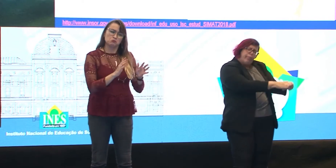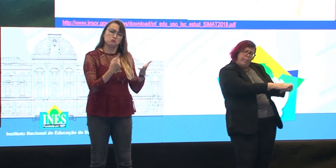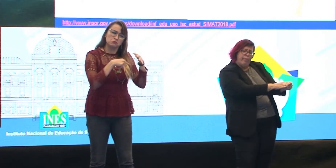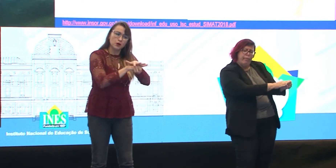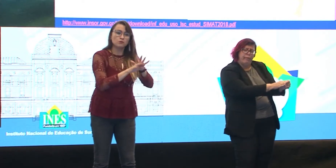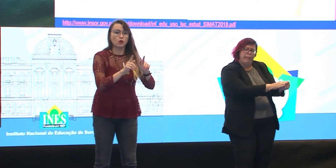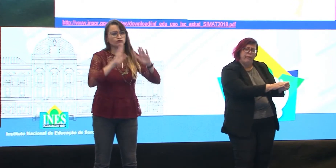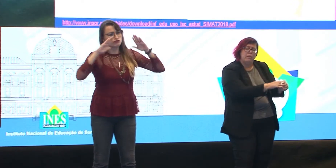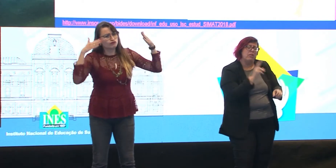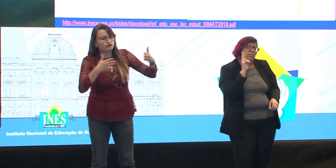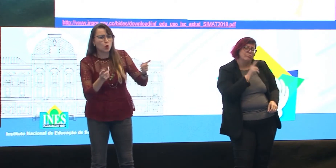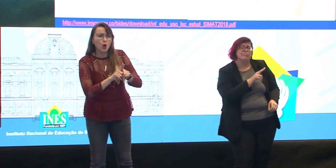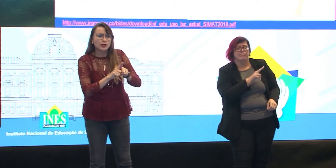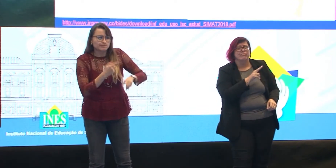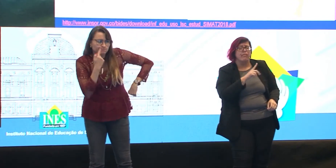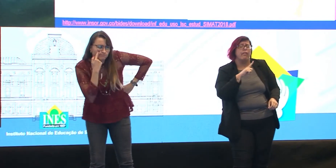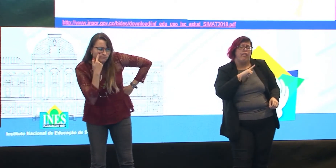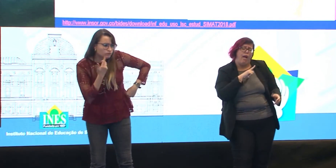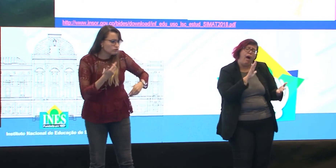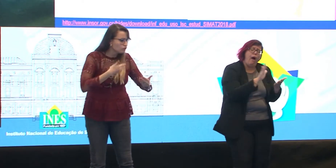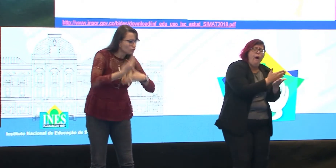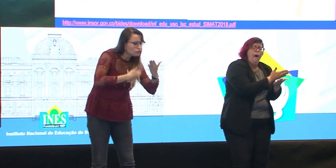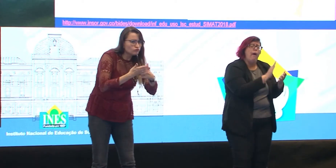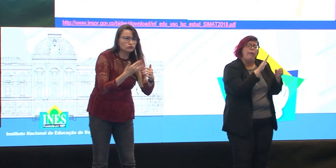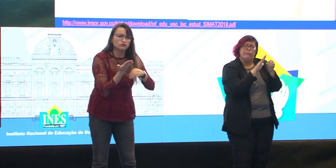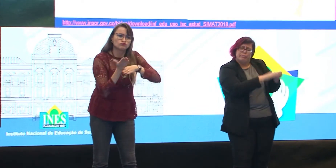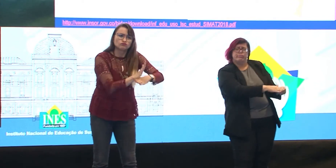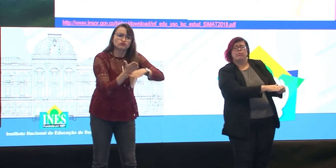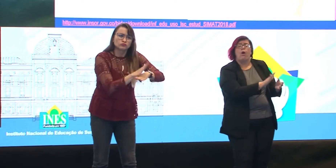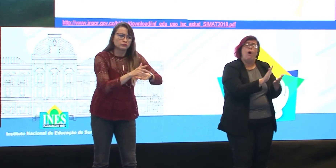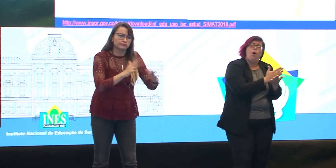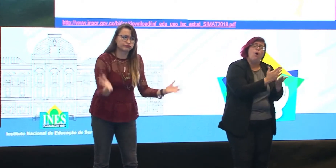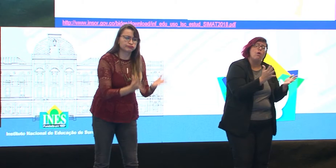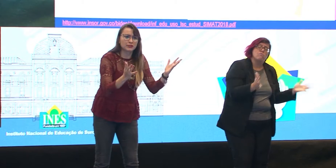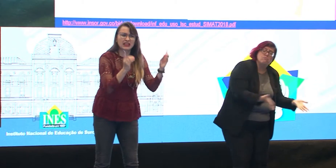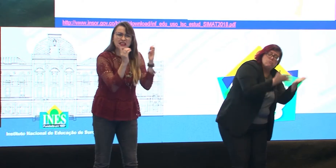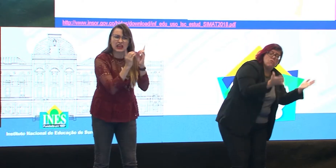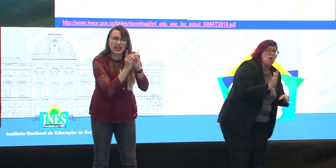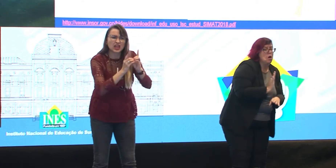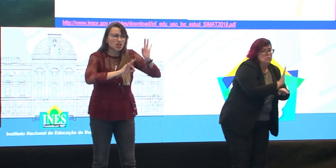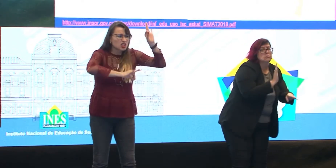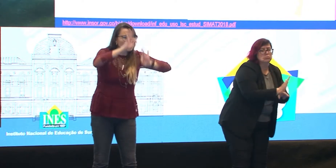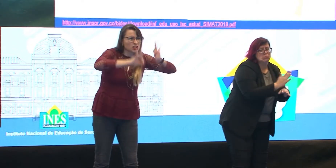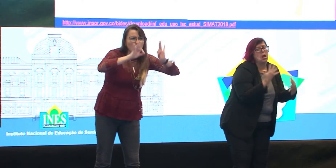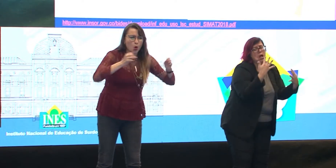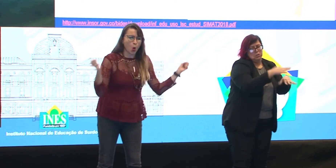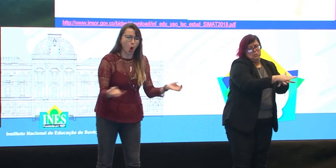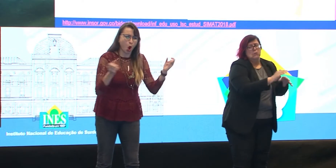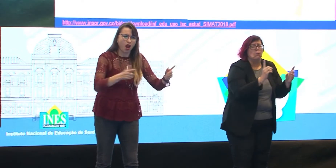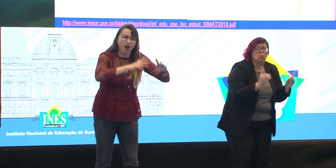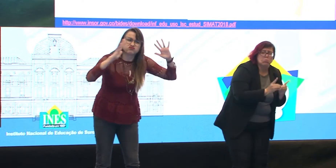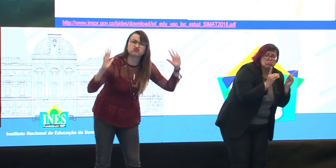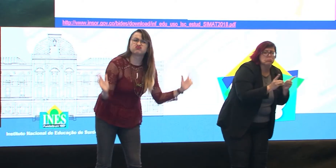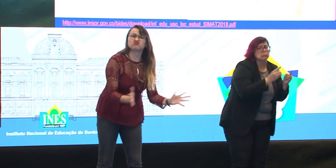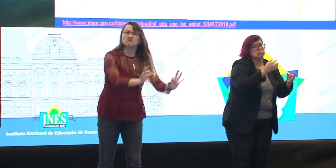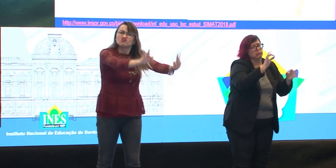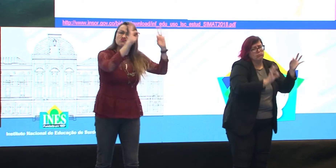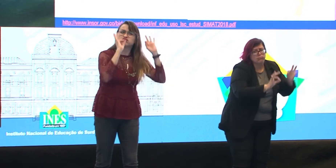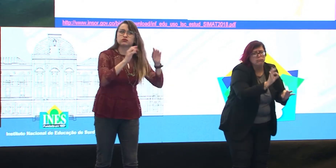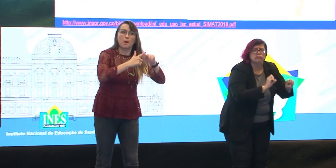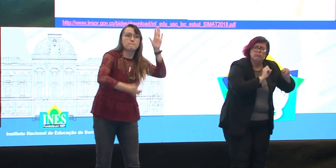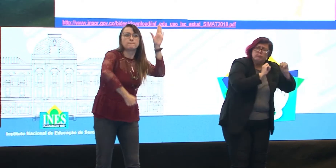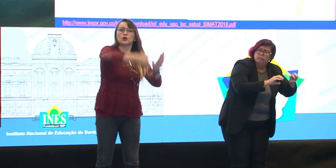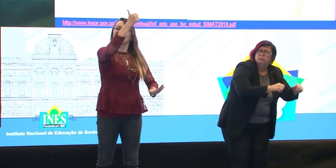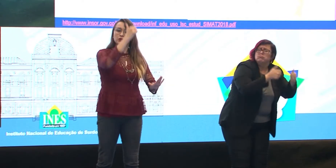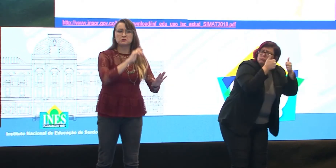esse processo inclusivo é um pouco diferente, porque existe uma atenção específica para esse